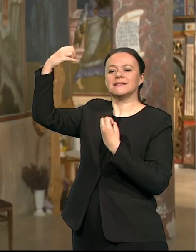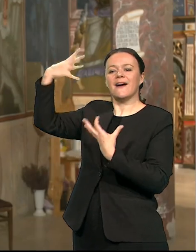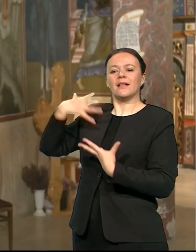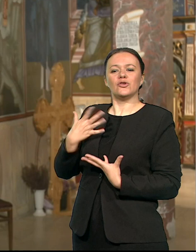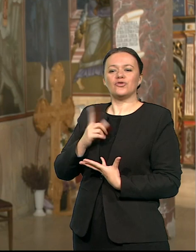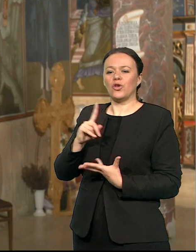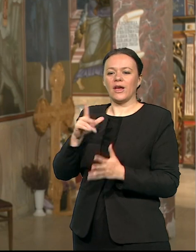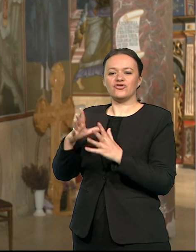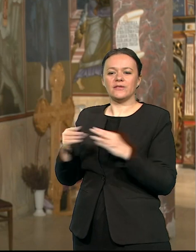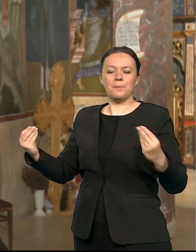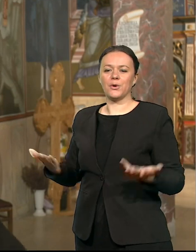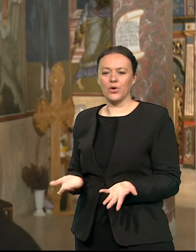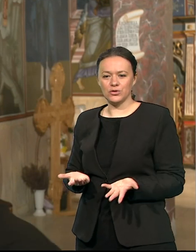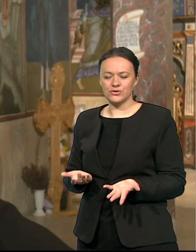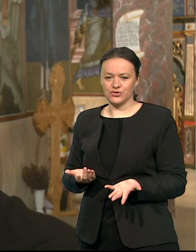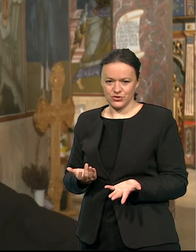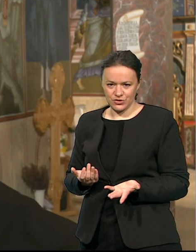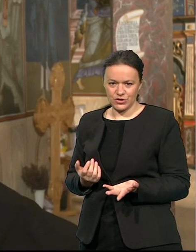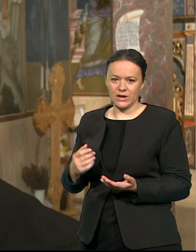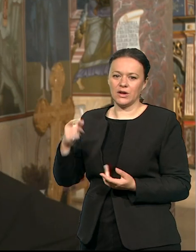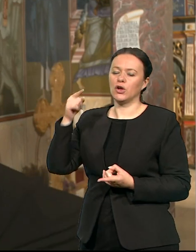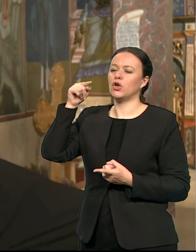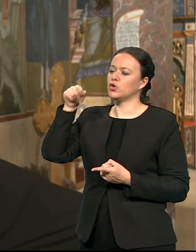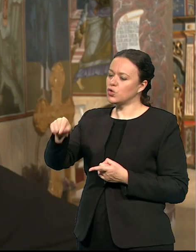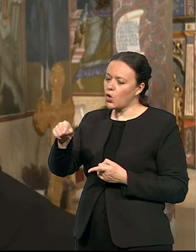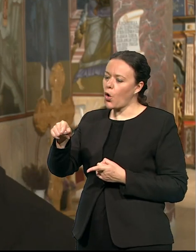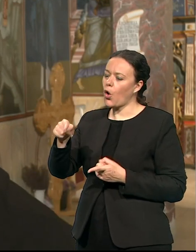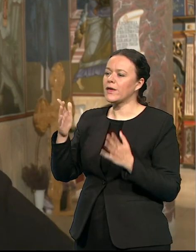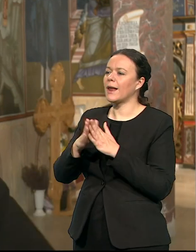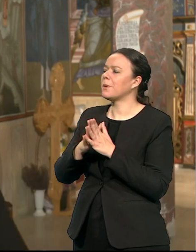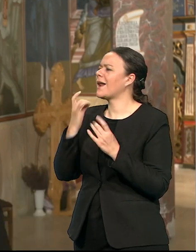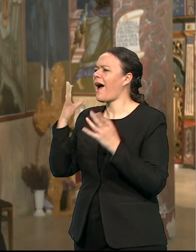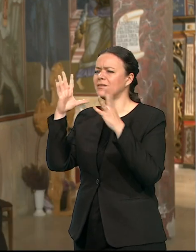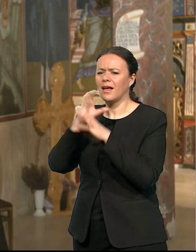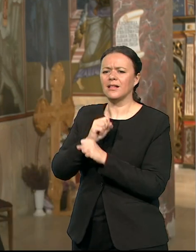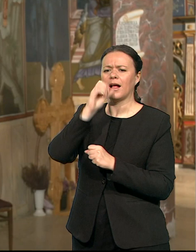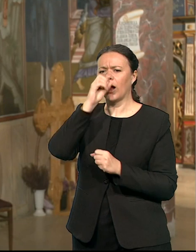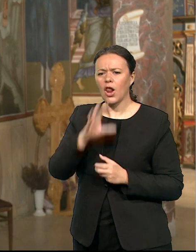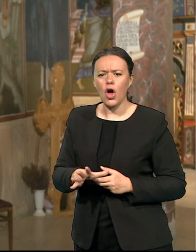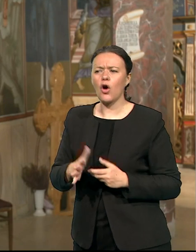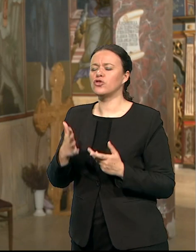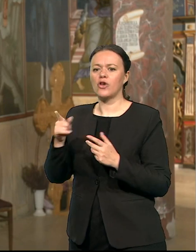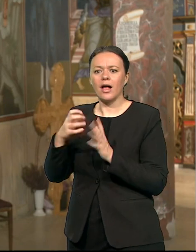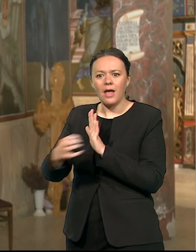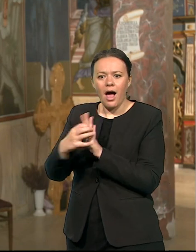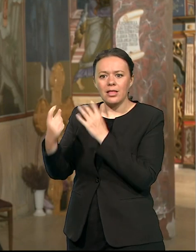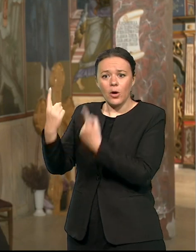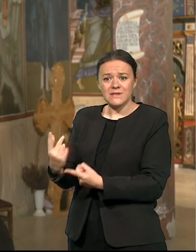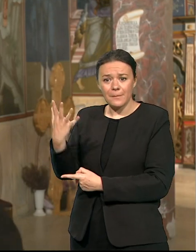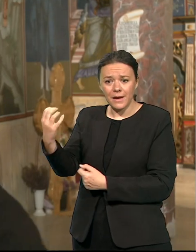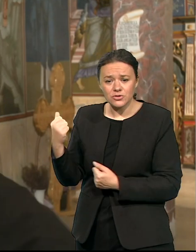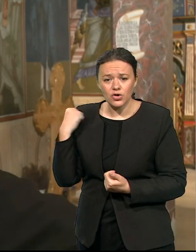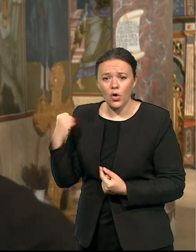što je patrijarh Germa rekao, to su kule svjetilje koje svjetljuju tam i ropsta, 500. godina, koliko na Fruškoj Gori, tako